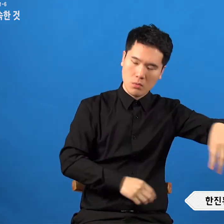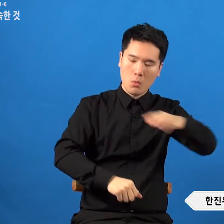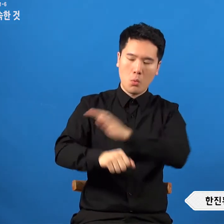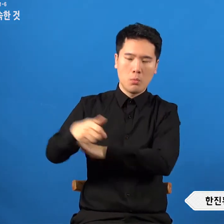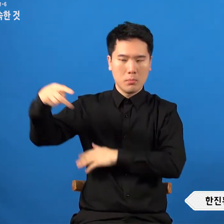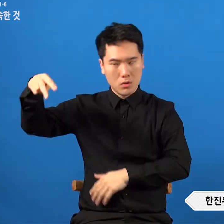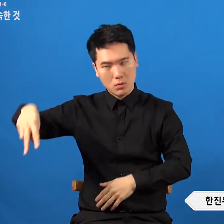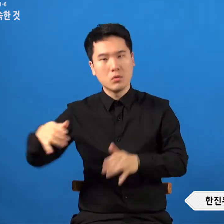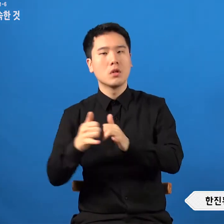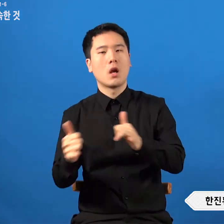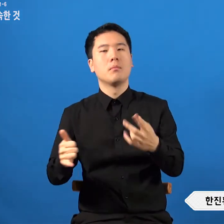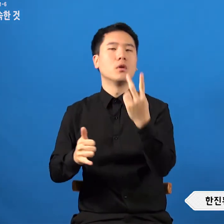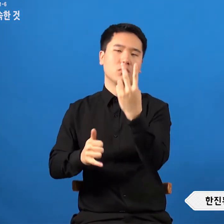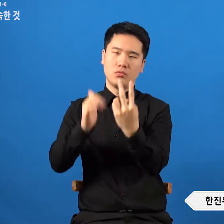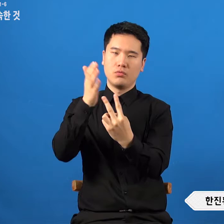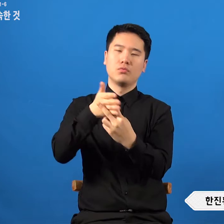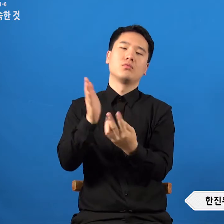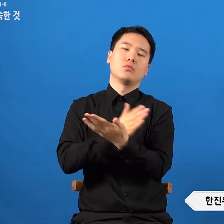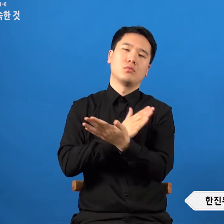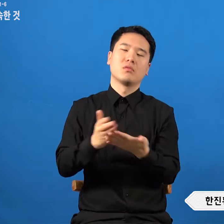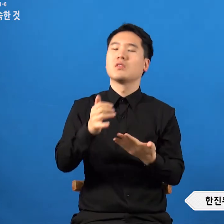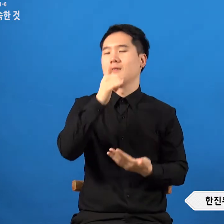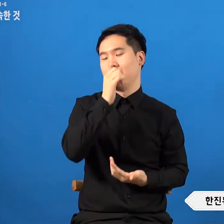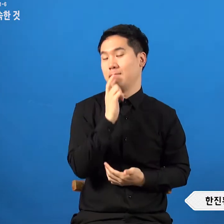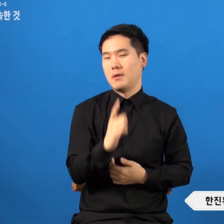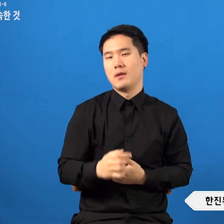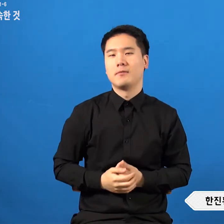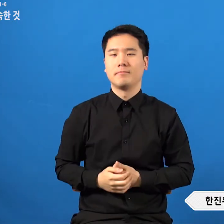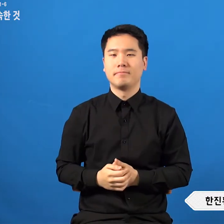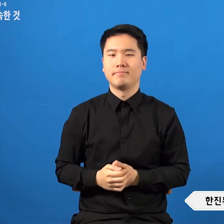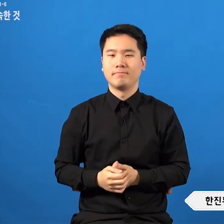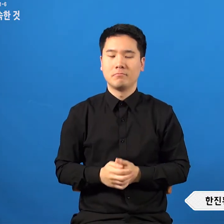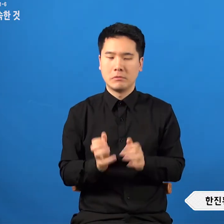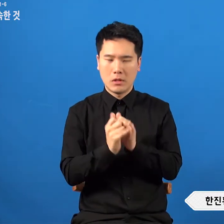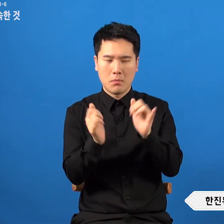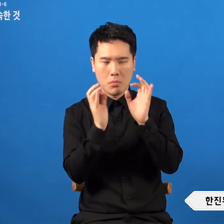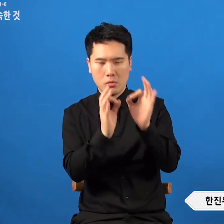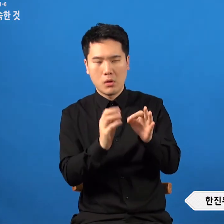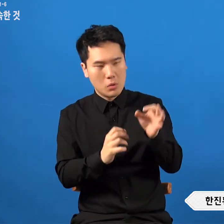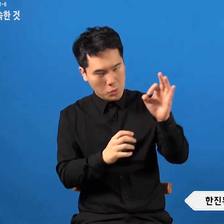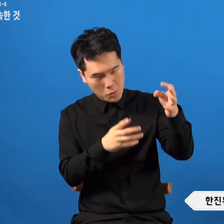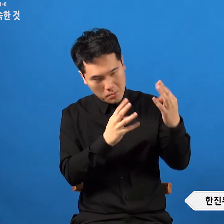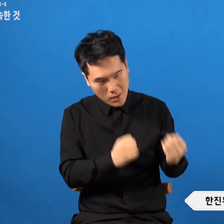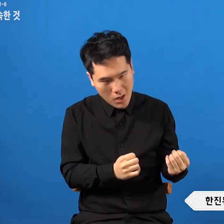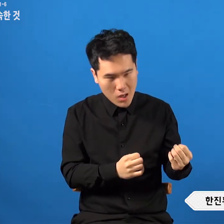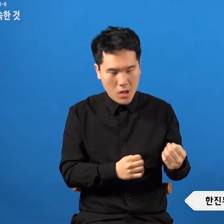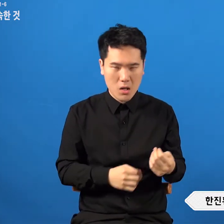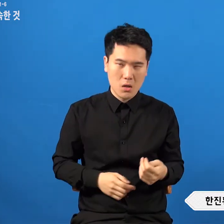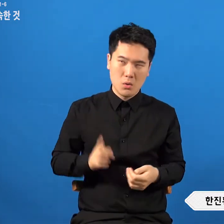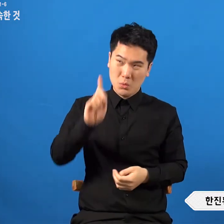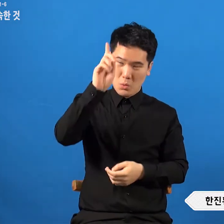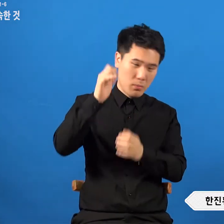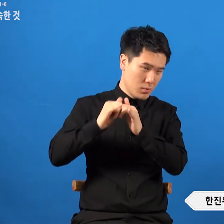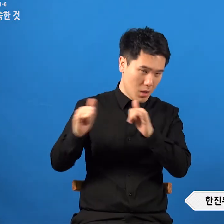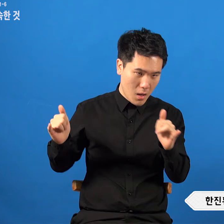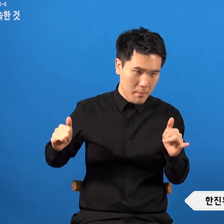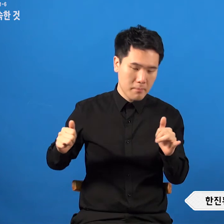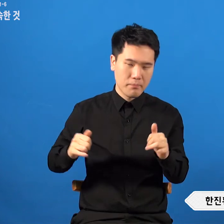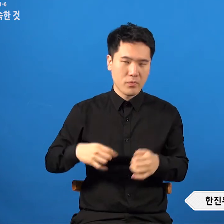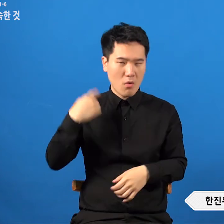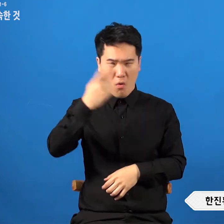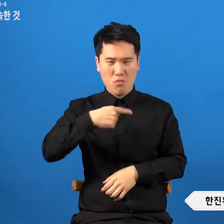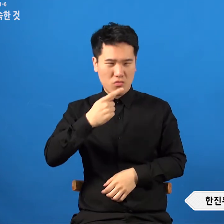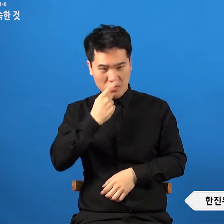두 종류밖에 없다고 하셨습니다. 사람을 볼 때에 돈이 얼마나 있냐 없냐, 지위가 있냐 없냐, 인물이